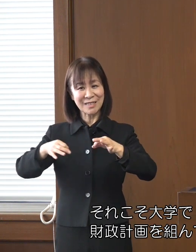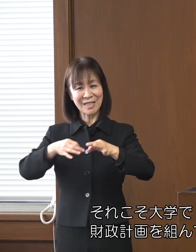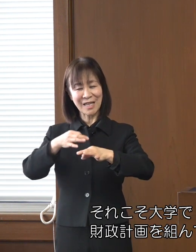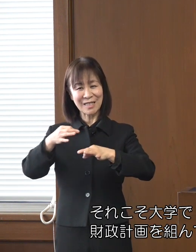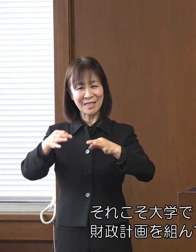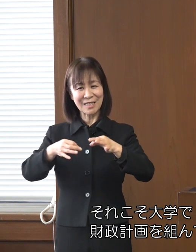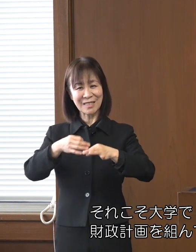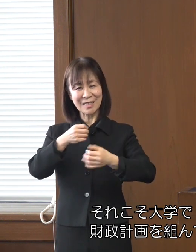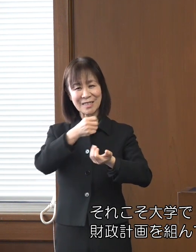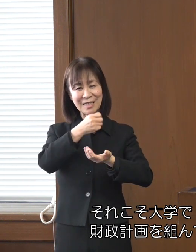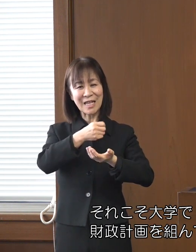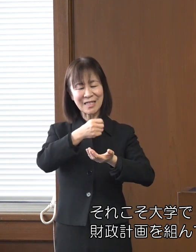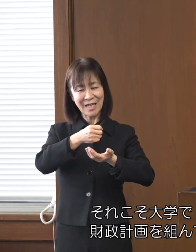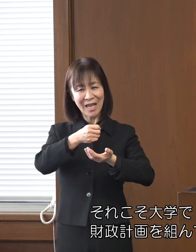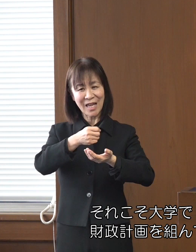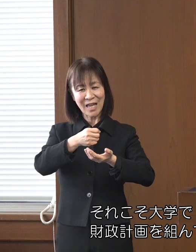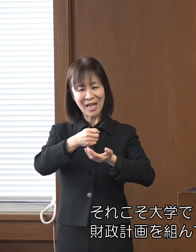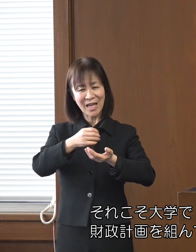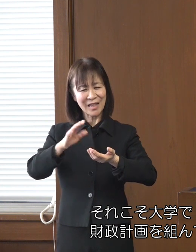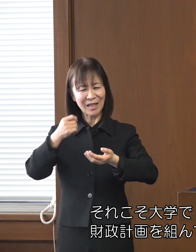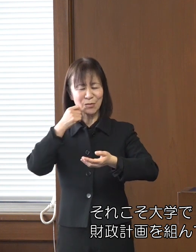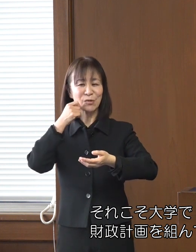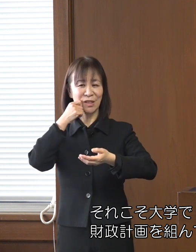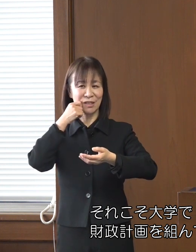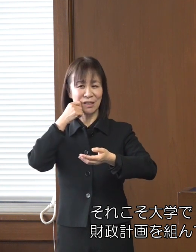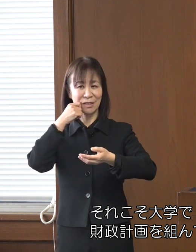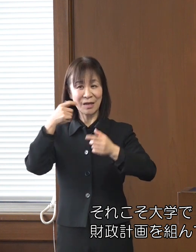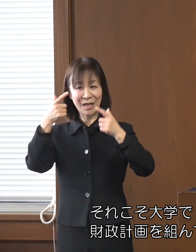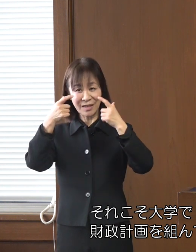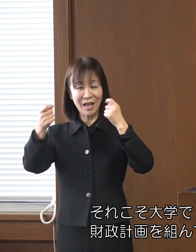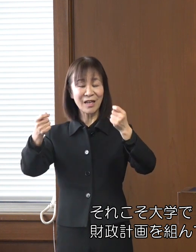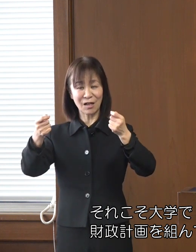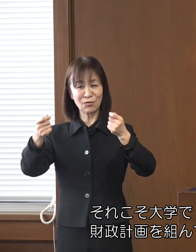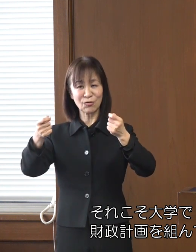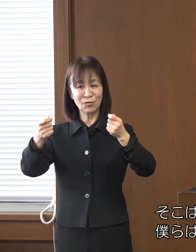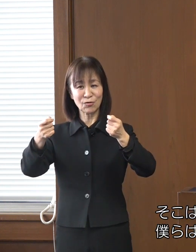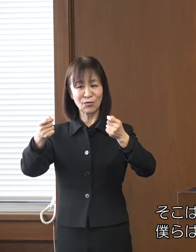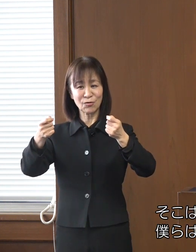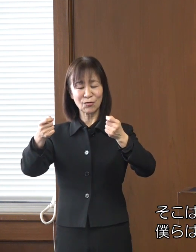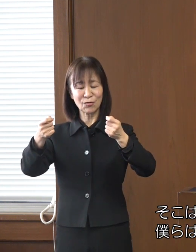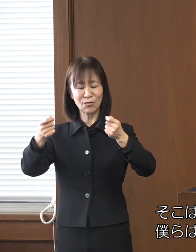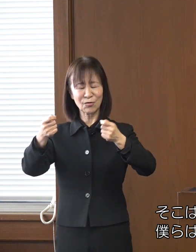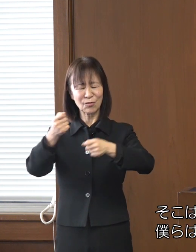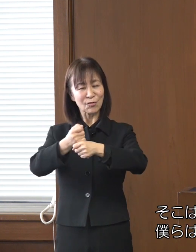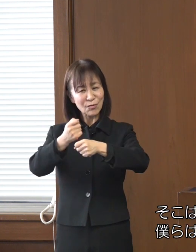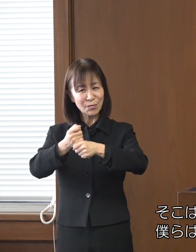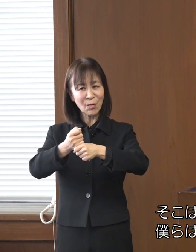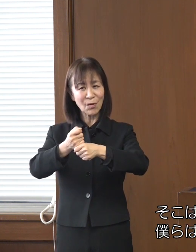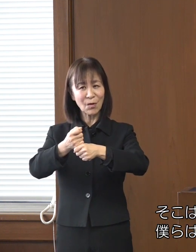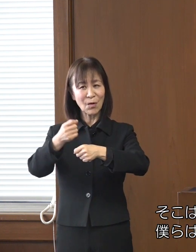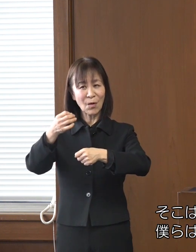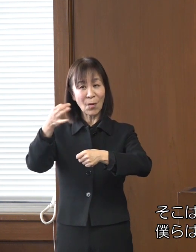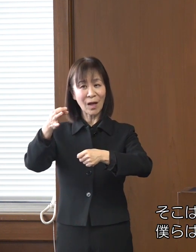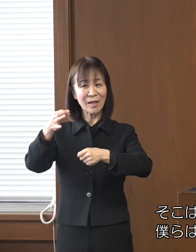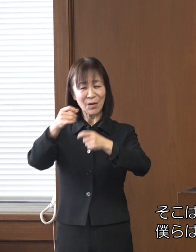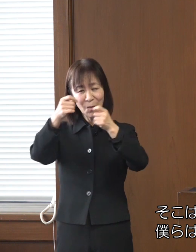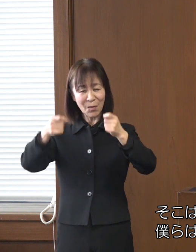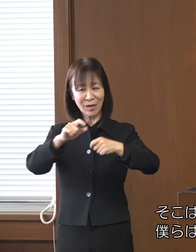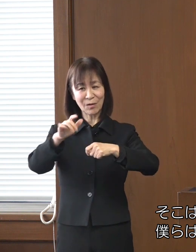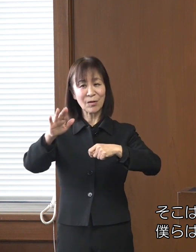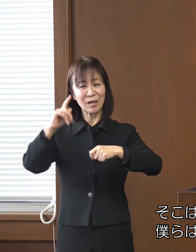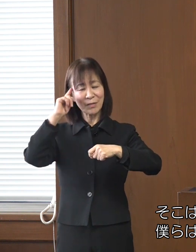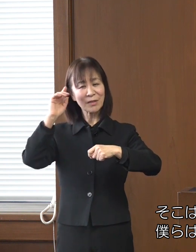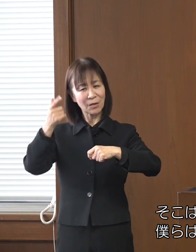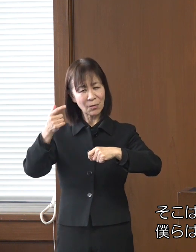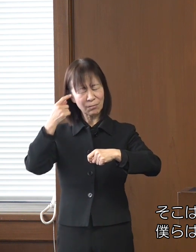今最大200億って言いながら財政計画組んでて、まあ、そこはなんとかいけるなって